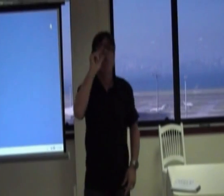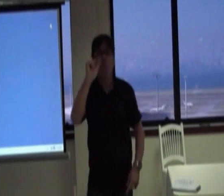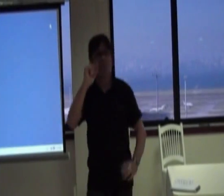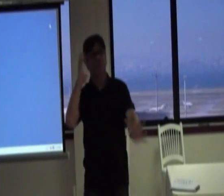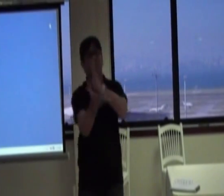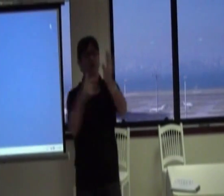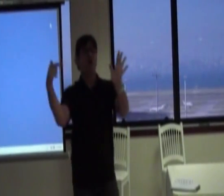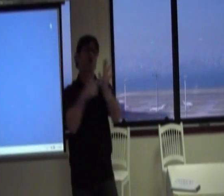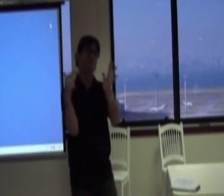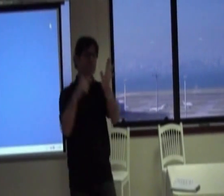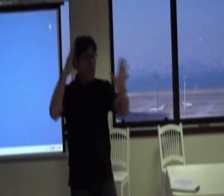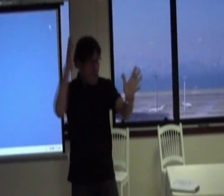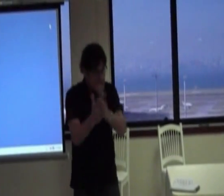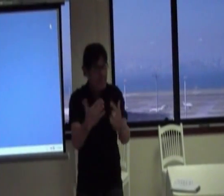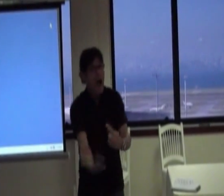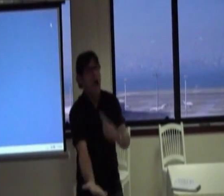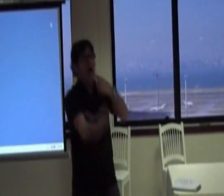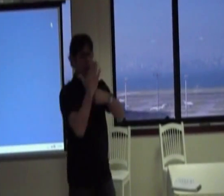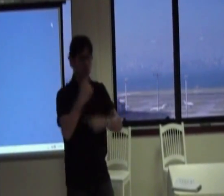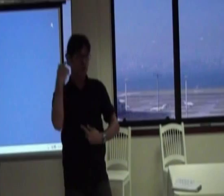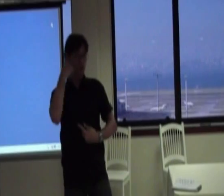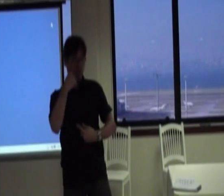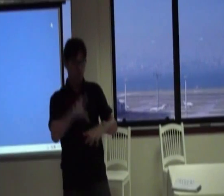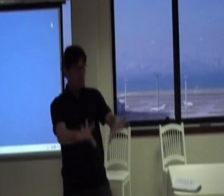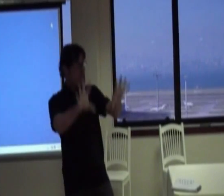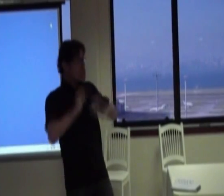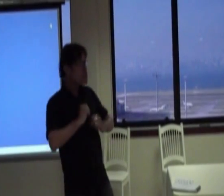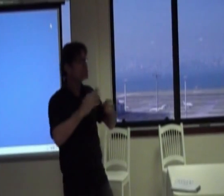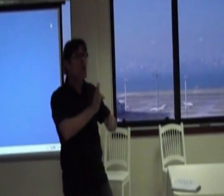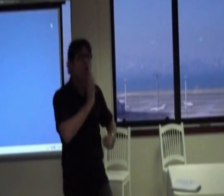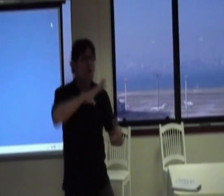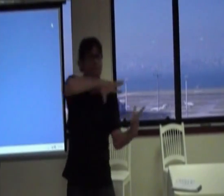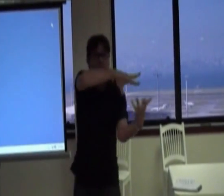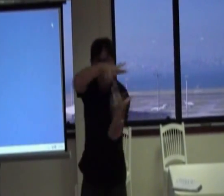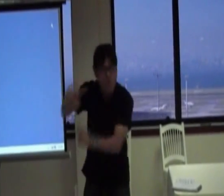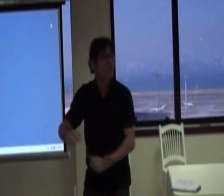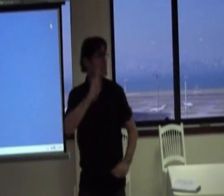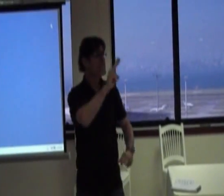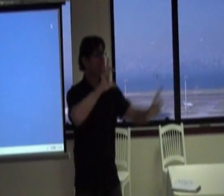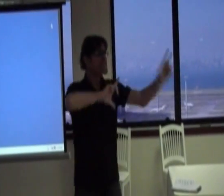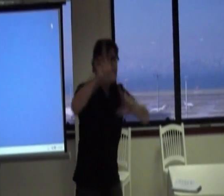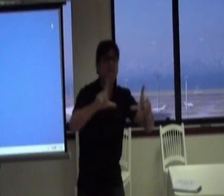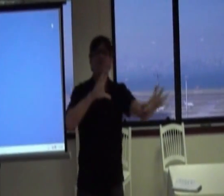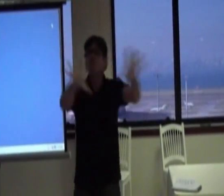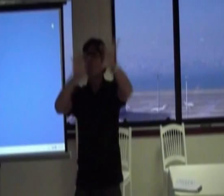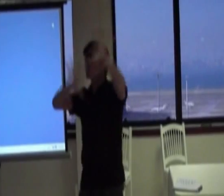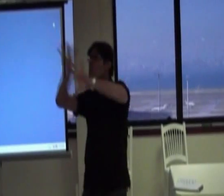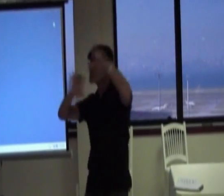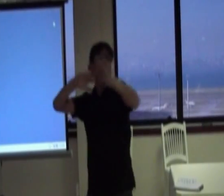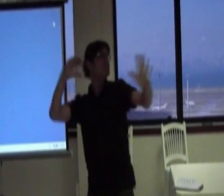eles trabalham com a língua de sinais, que é a língua deles, é o que constitui eles quanto sujeitos e quanto a sua subjetividade no mundo visual,